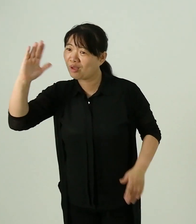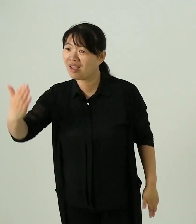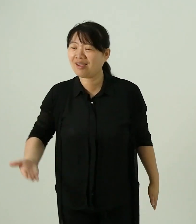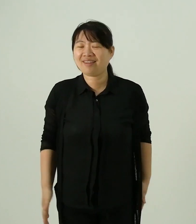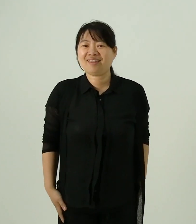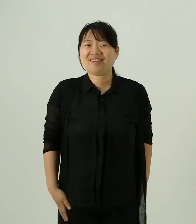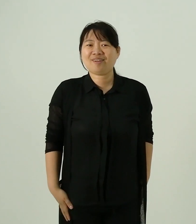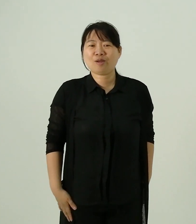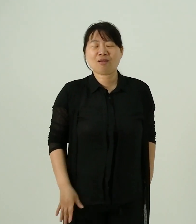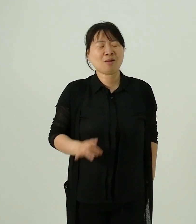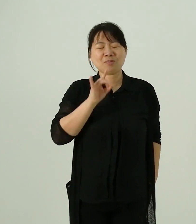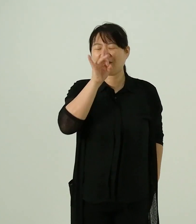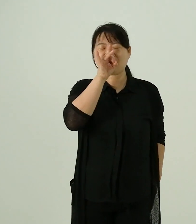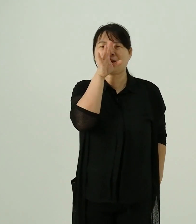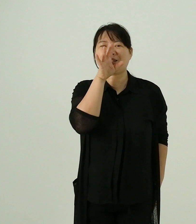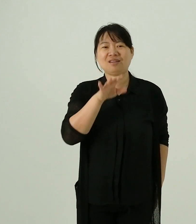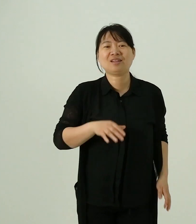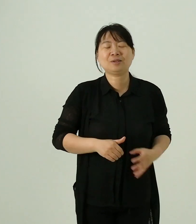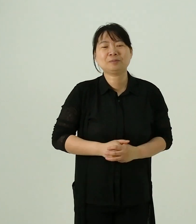말이 안 되죠.